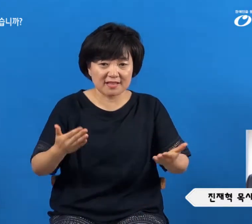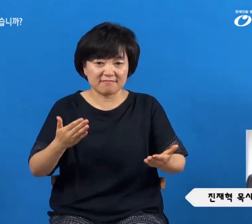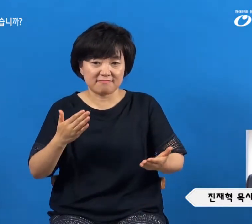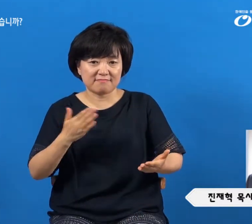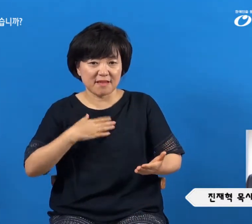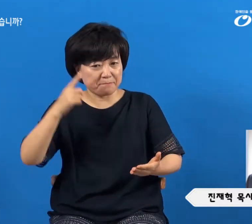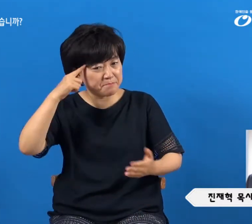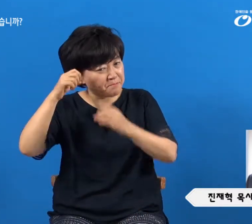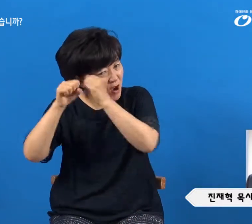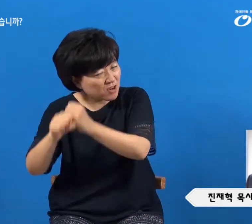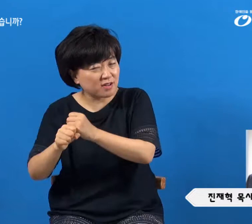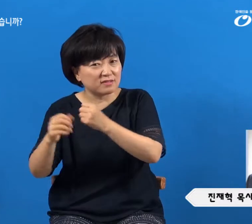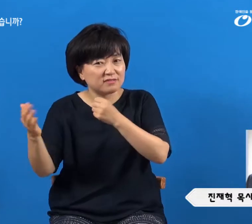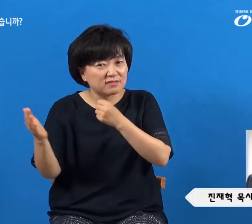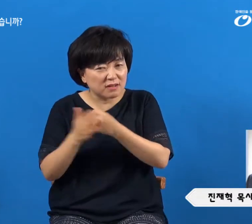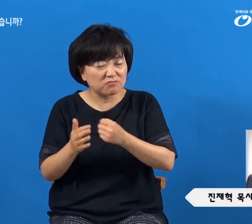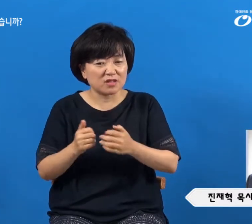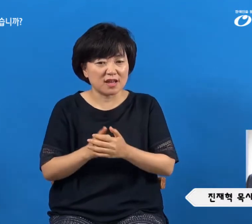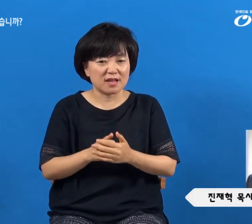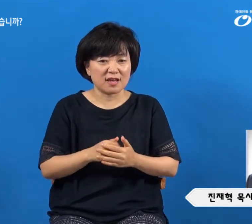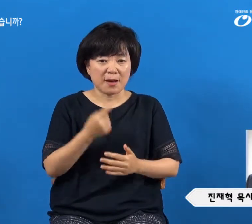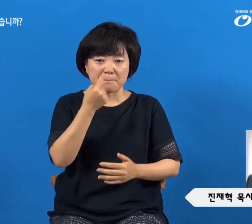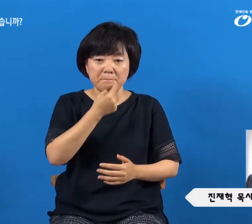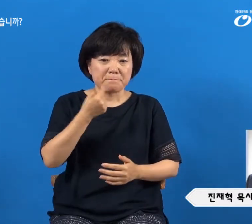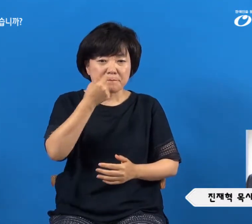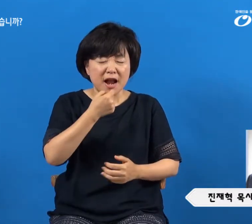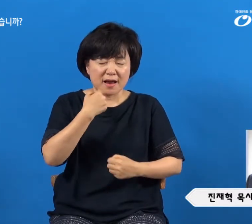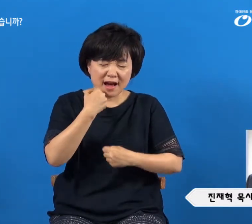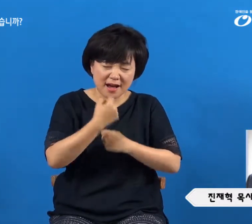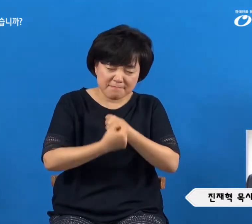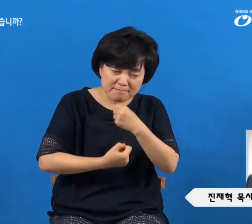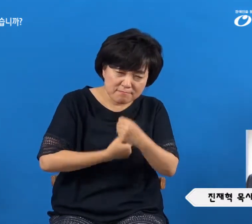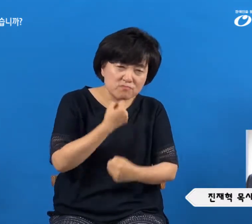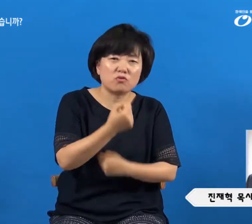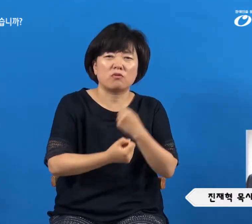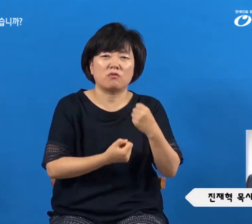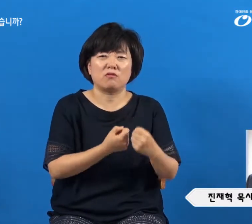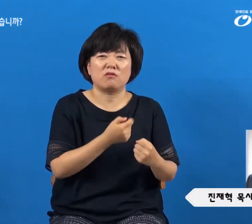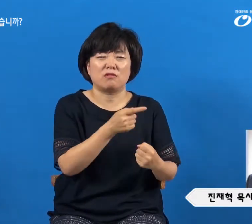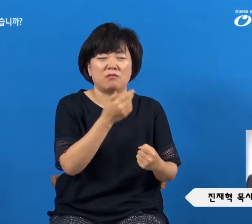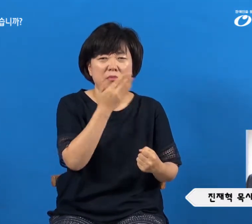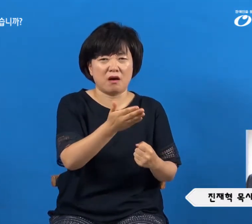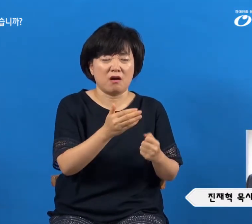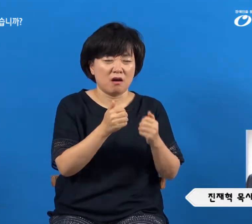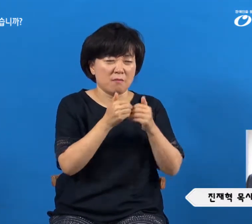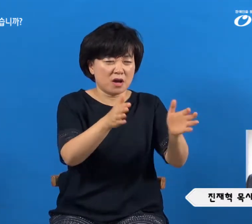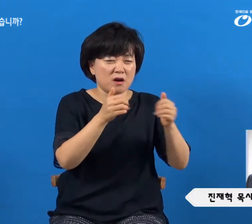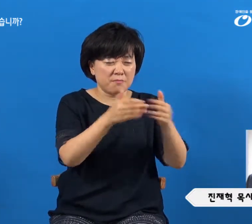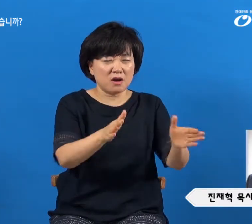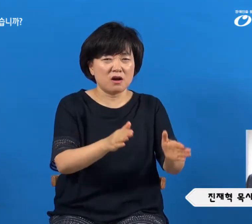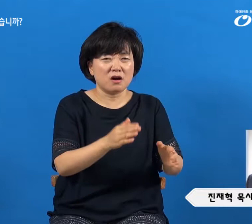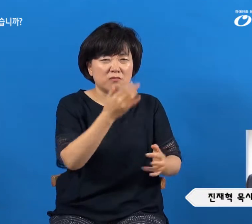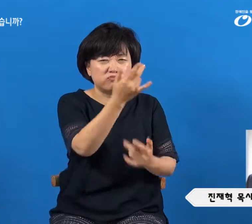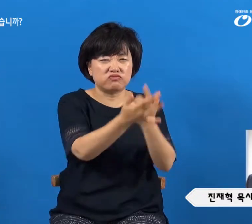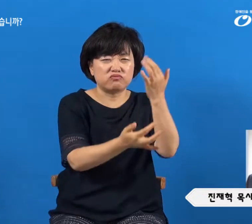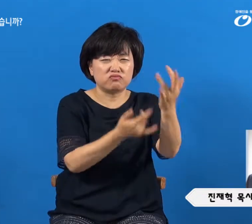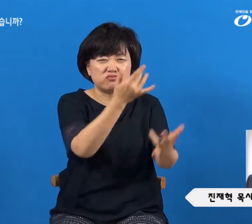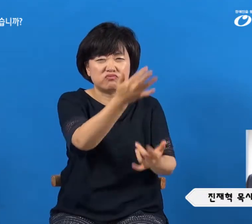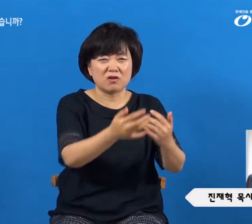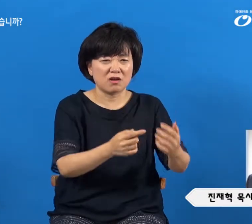내 입술을 컨트롤하면 제어되지 않습니다. 불이 튀어나옵니다.